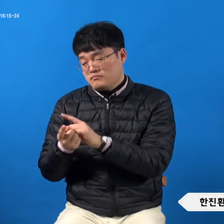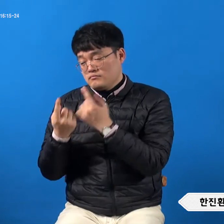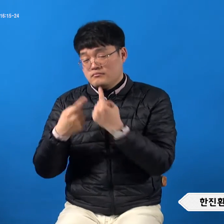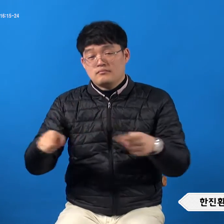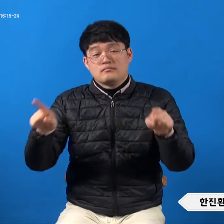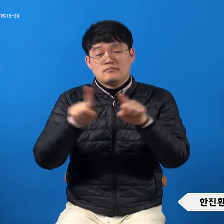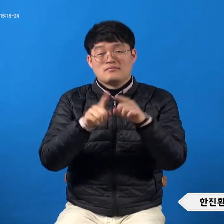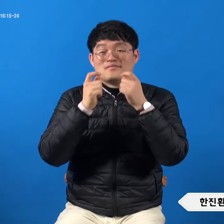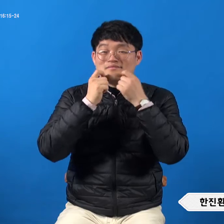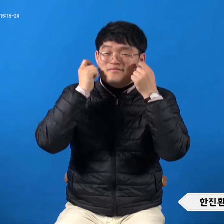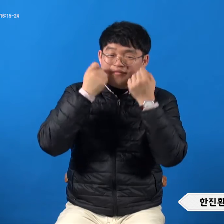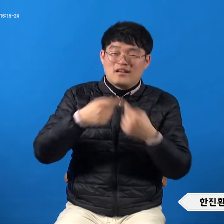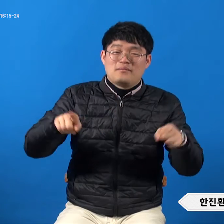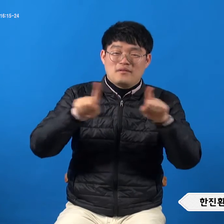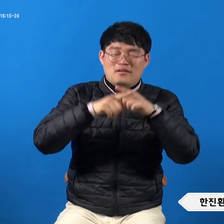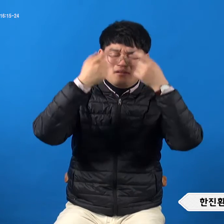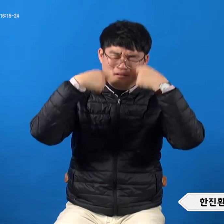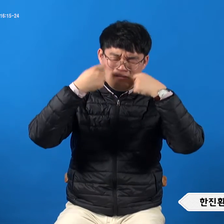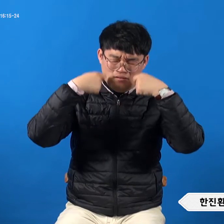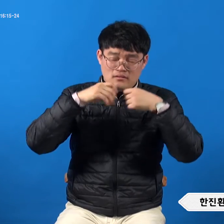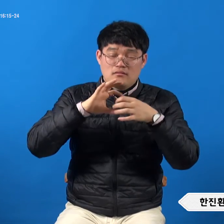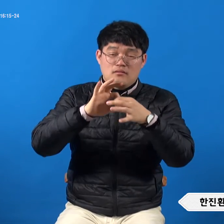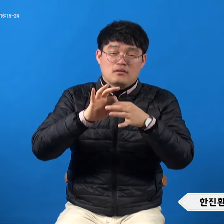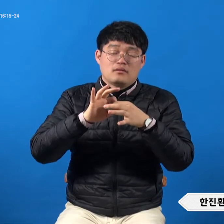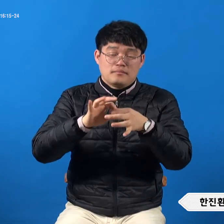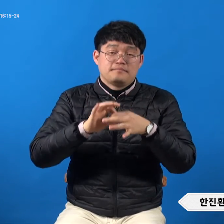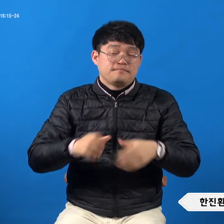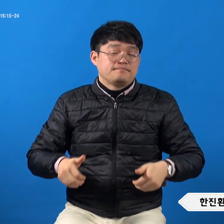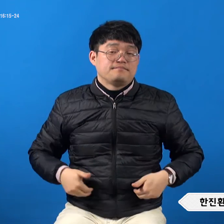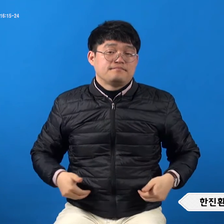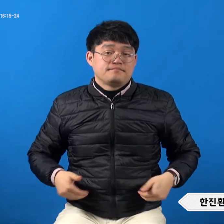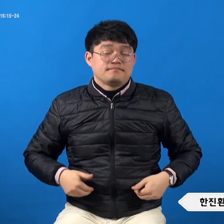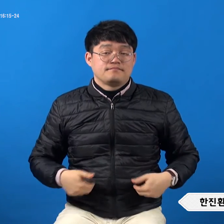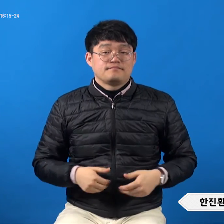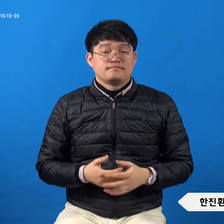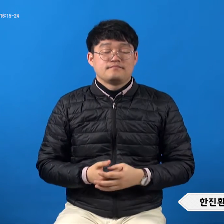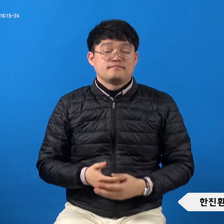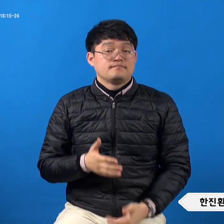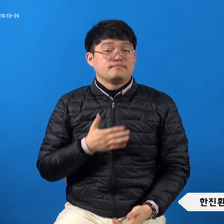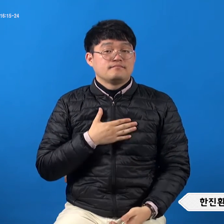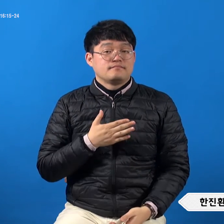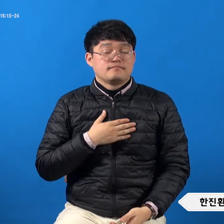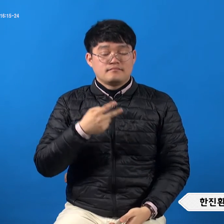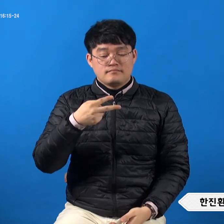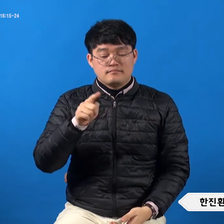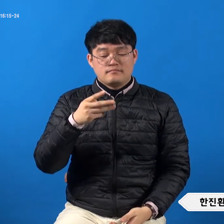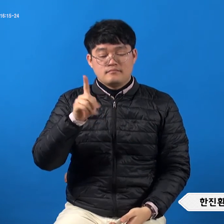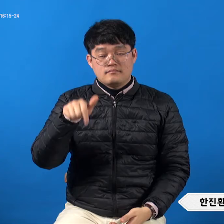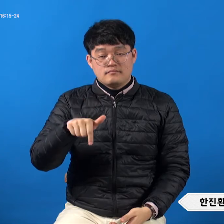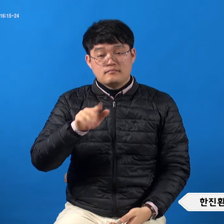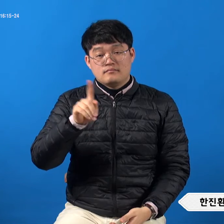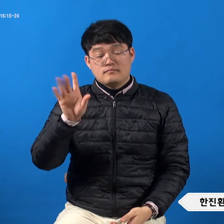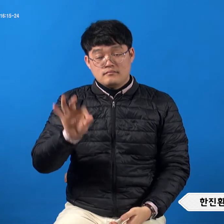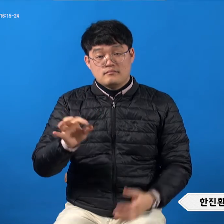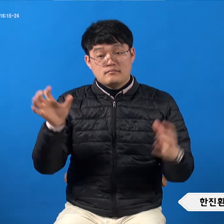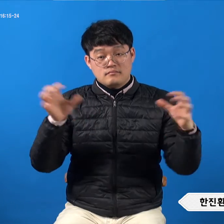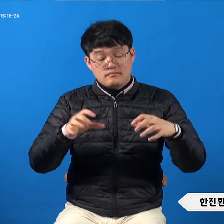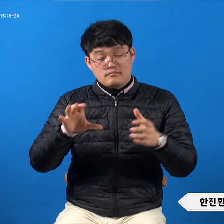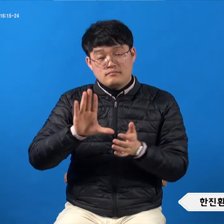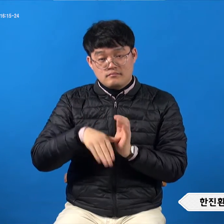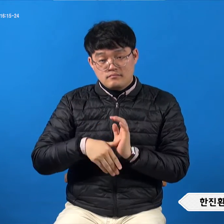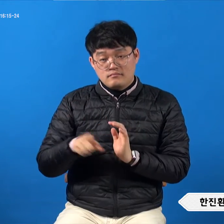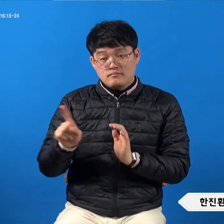함께 웃고 함께 우는 그런 관계가 되지 않겠습니까? 제가 다락방 모임 할 때에 강조하는